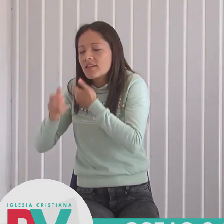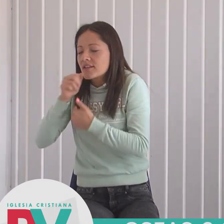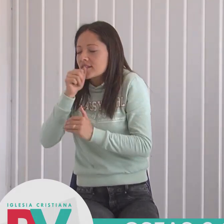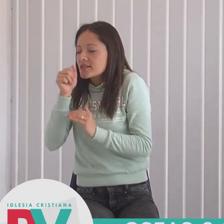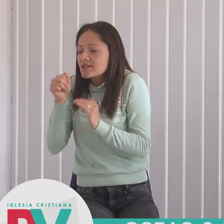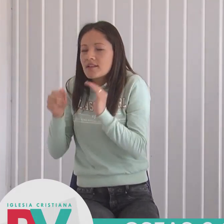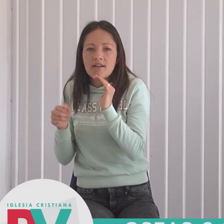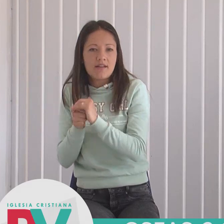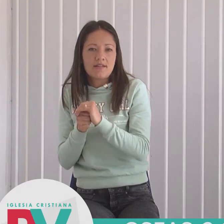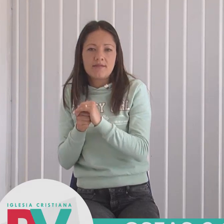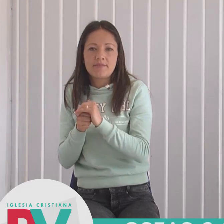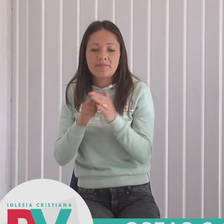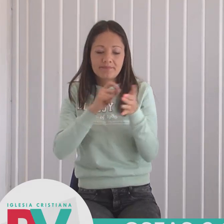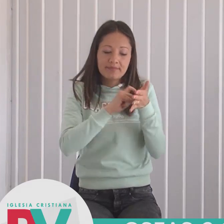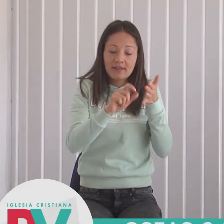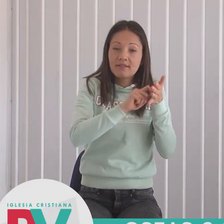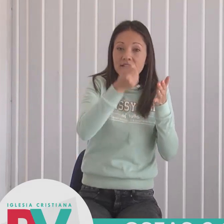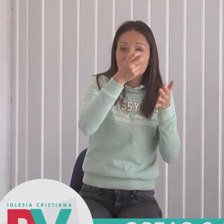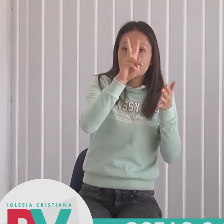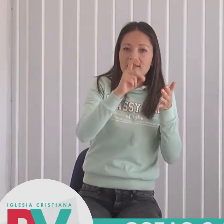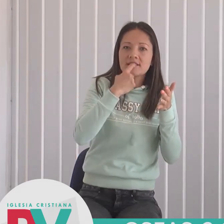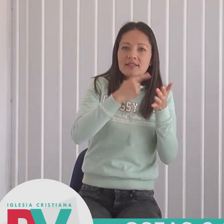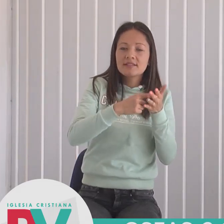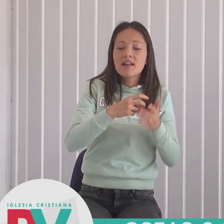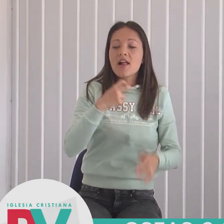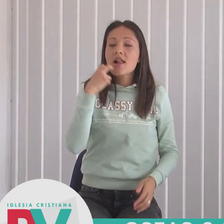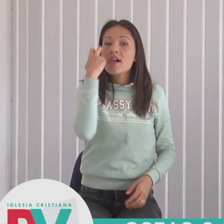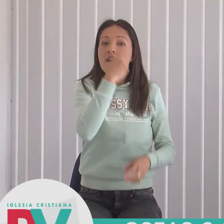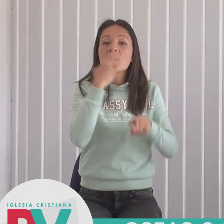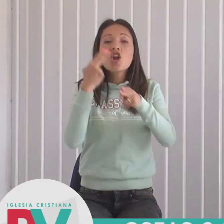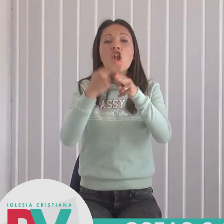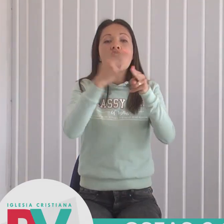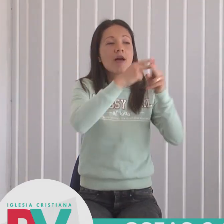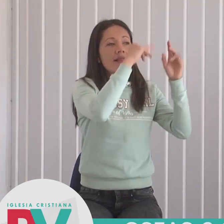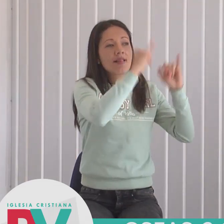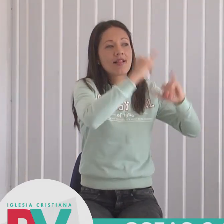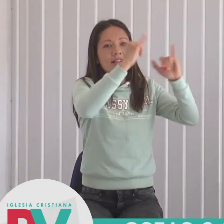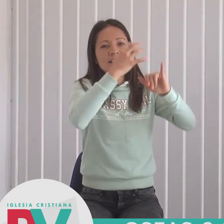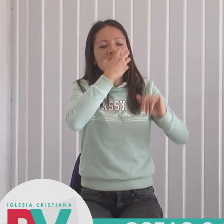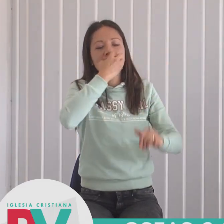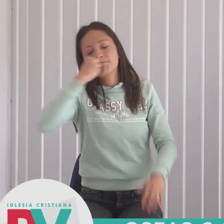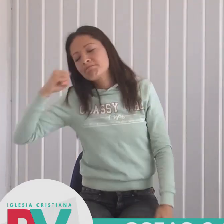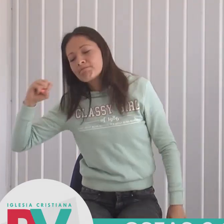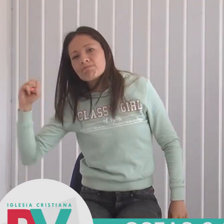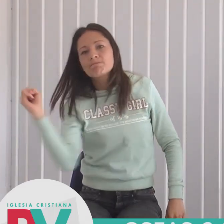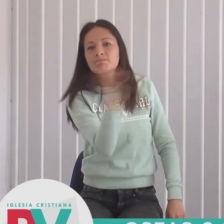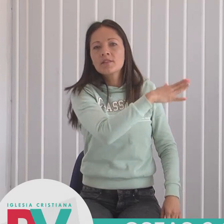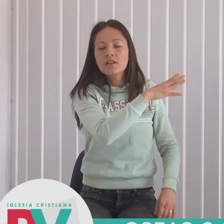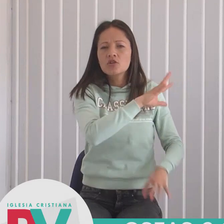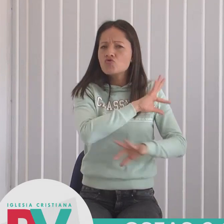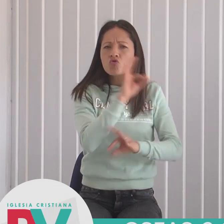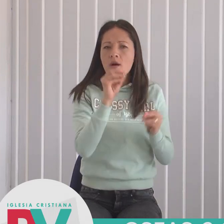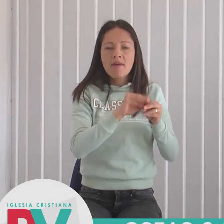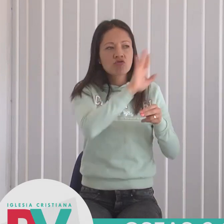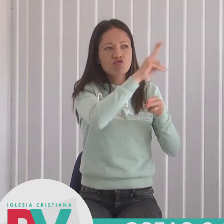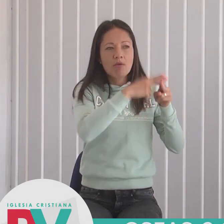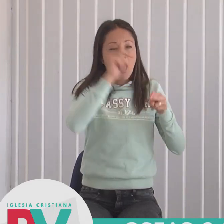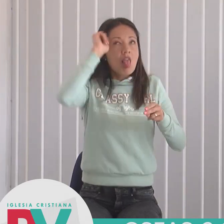Y dice el versículo 17, porque quitaré de su boca los nombres de los Baales y nunca más se mencionarán sus